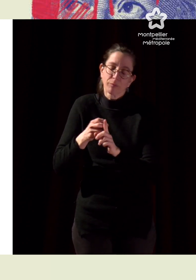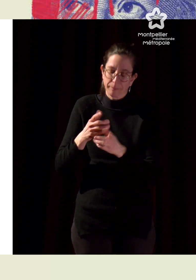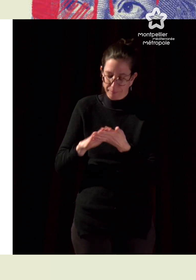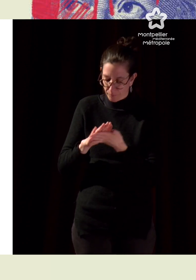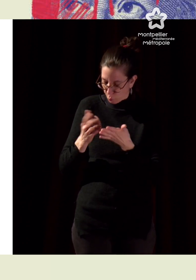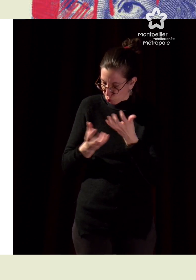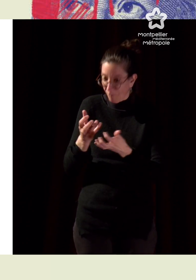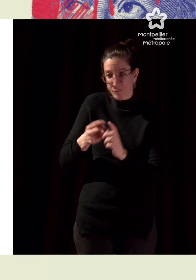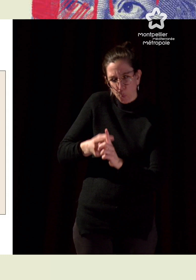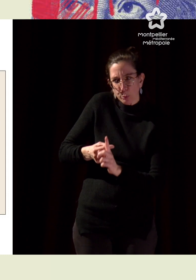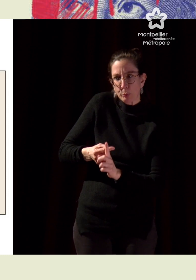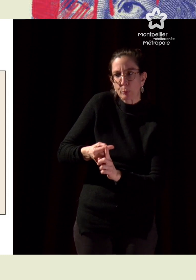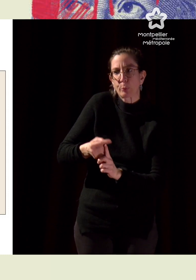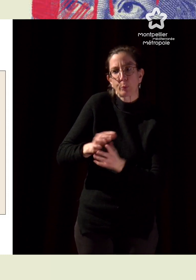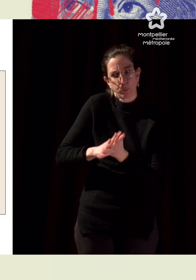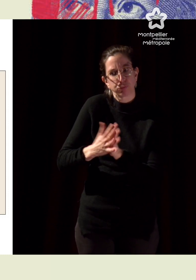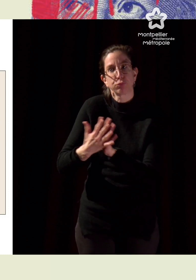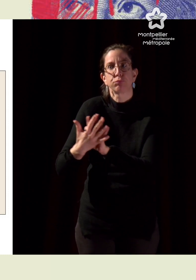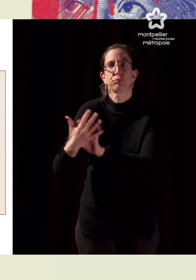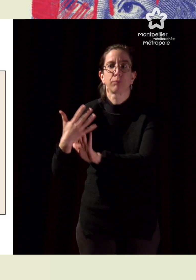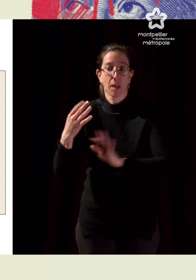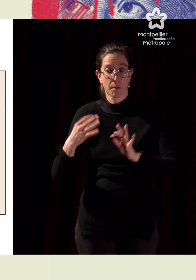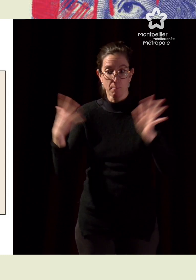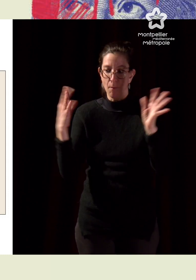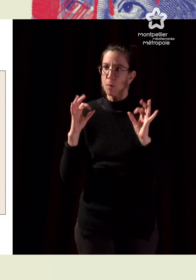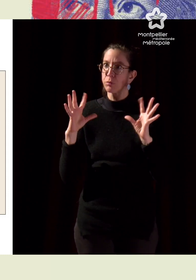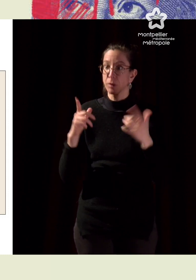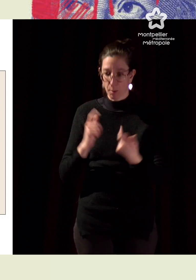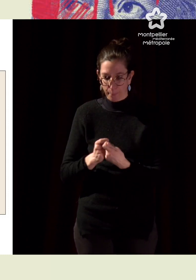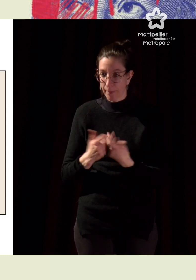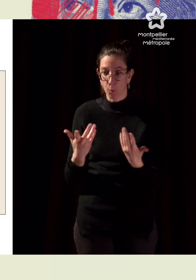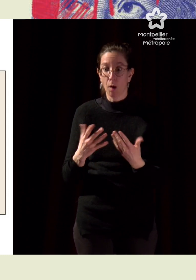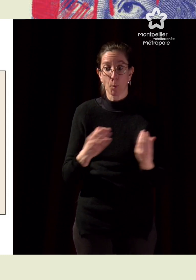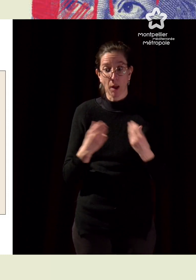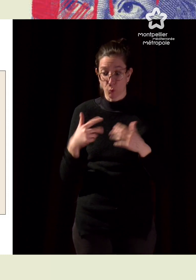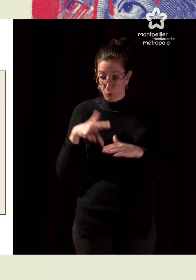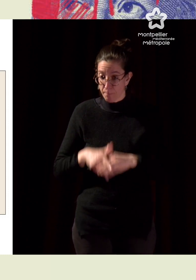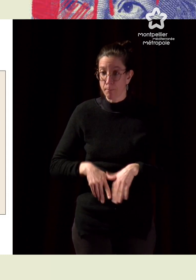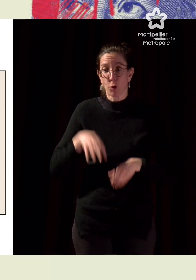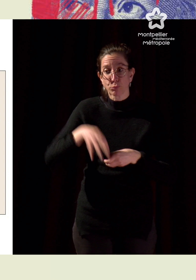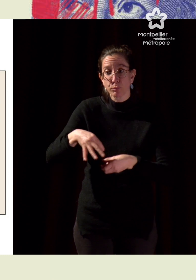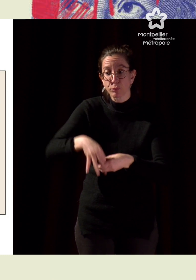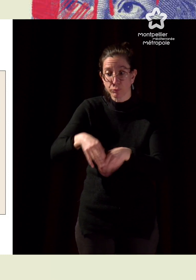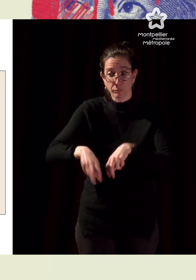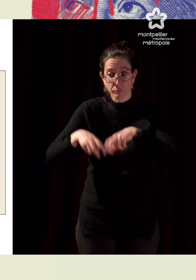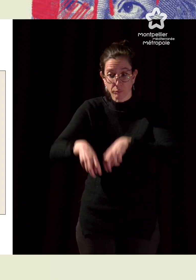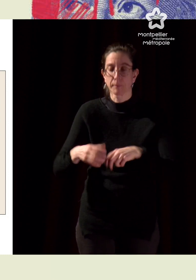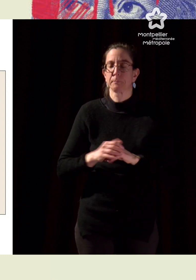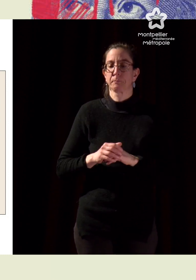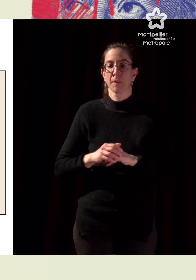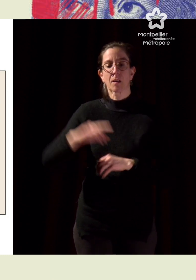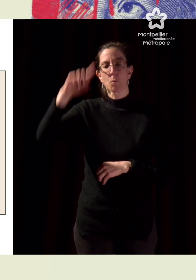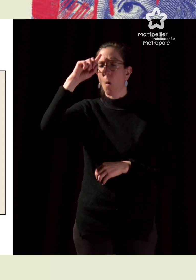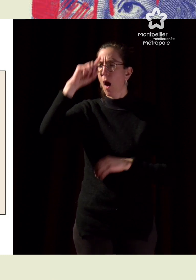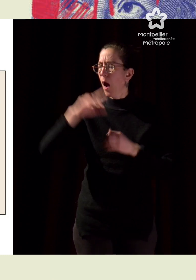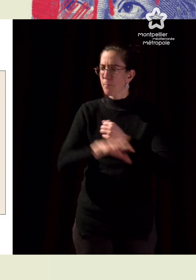il y a des populations qui se mettent à l'agriculture. Et alors pourquoi c'est fondamental ? Parce que